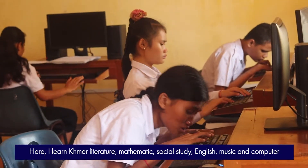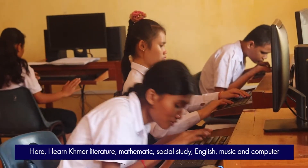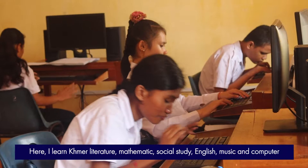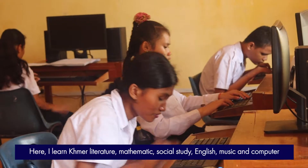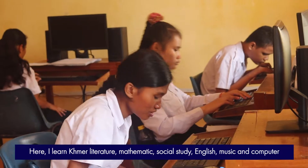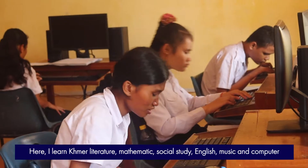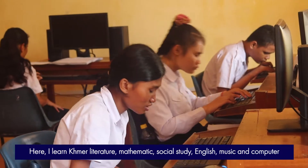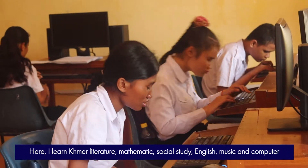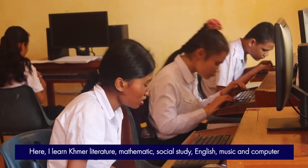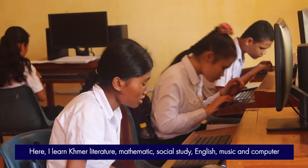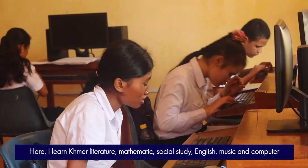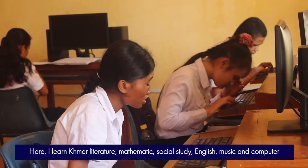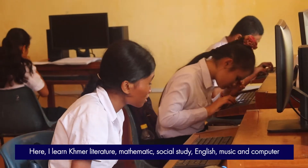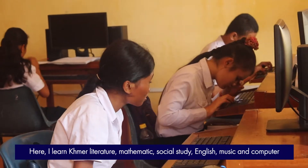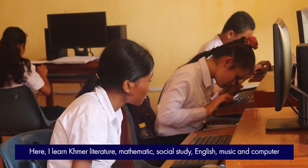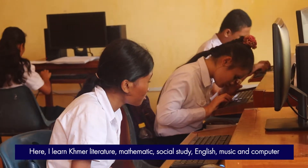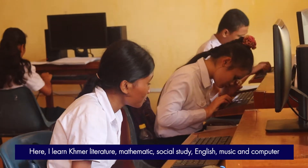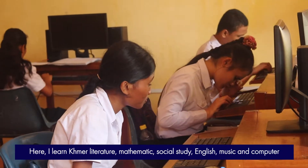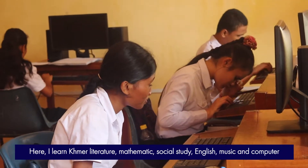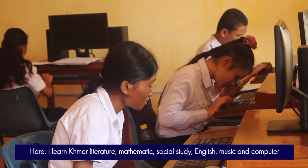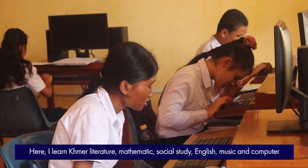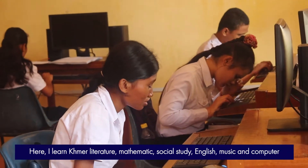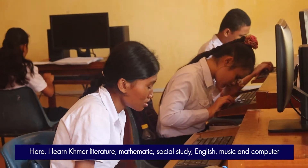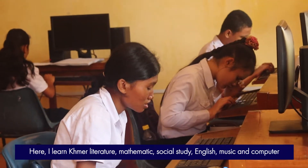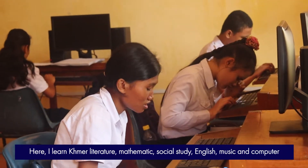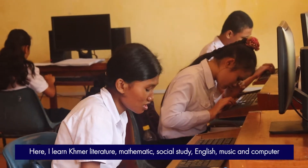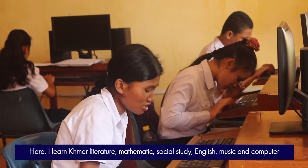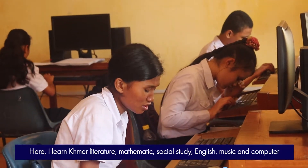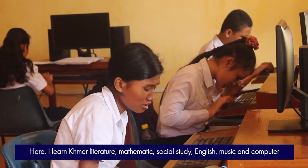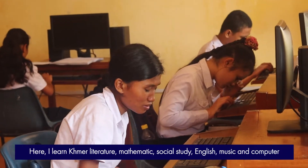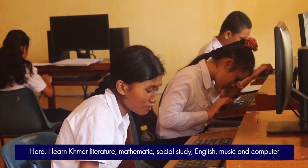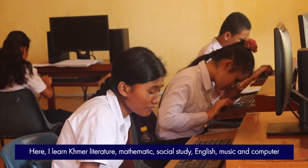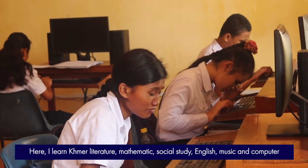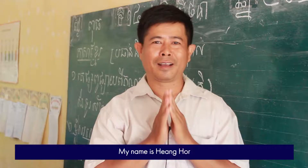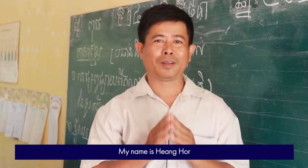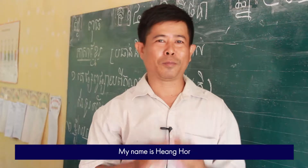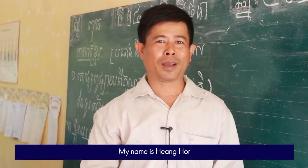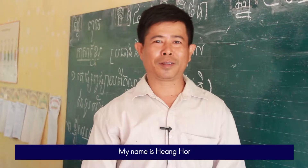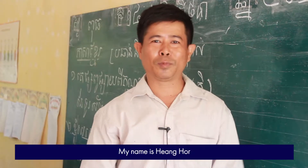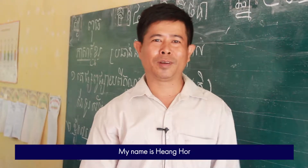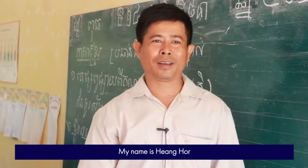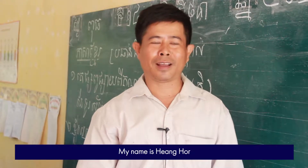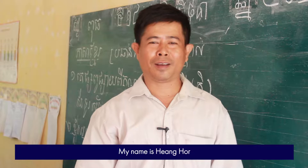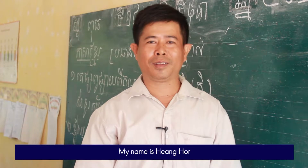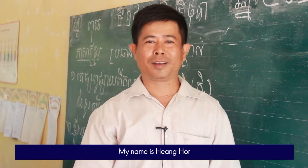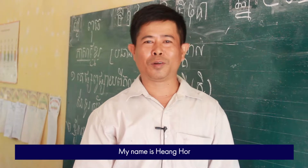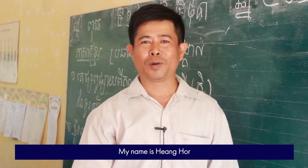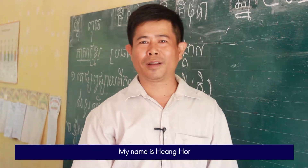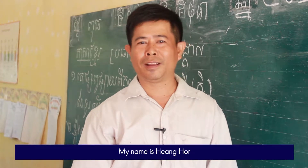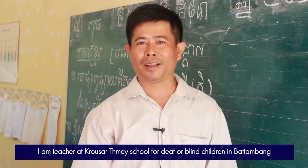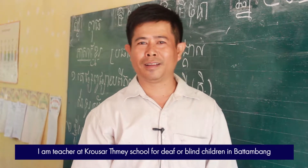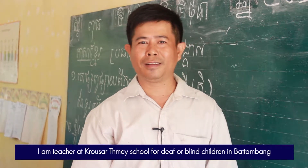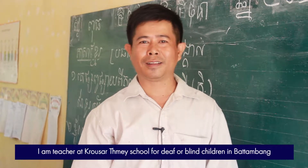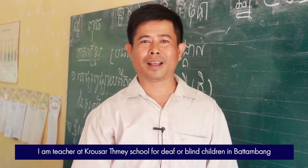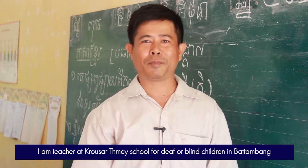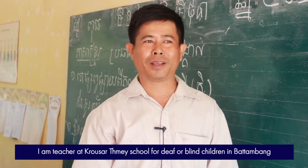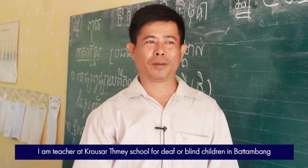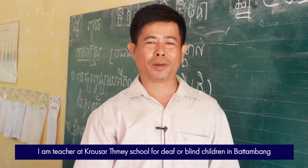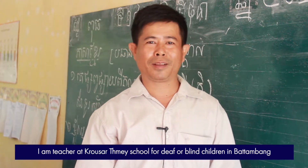ង្គមអង់គ្លេសភ្លេងនិងកុំព្យូទ័រ ខ្ញុំបាទឈ្មោះហឿងហាវជាគ្រូបង្រៀននៅសាលាវិជ្ជាផ្នែកគ